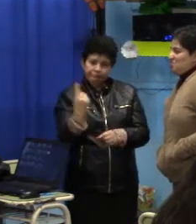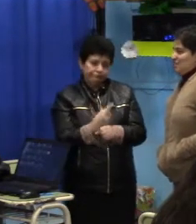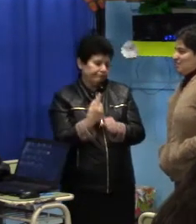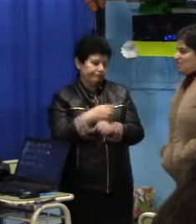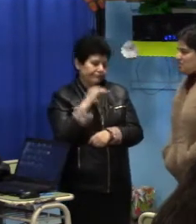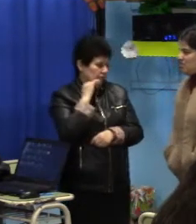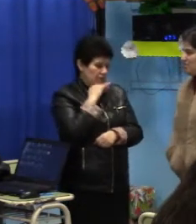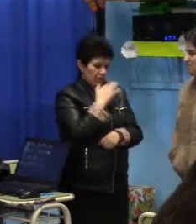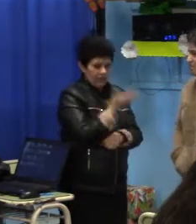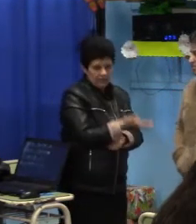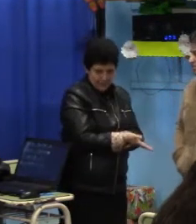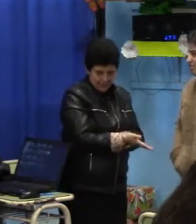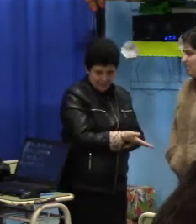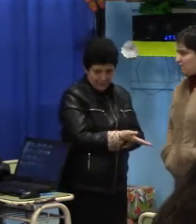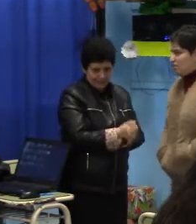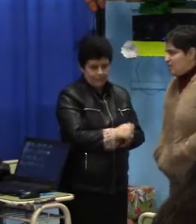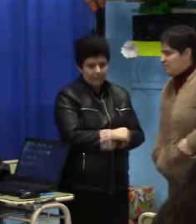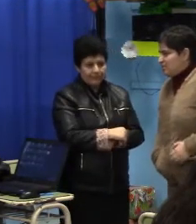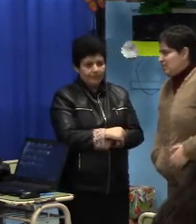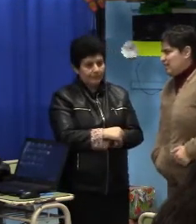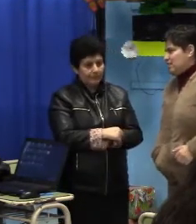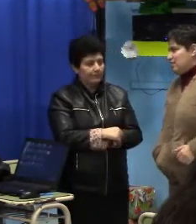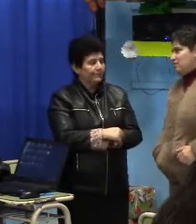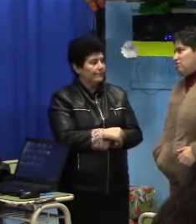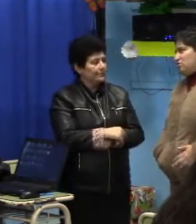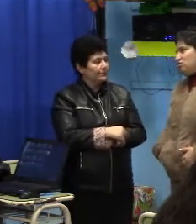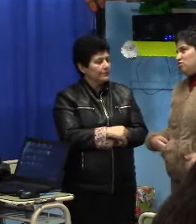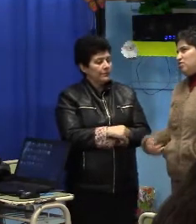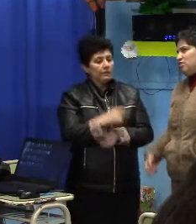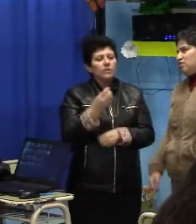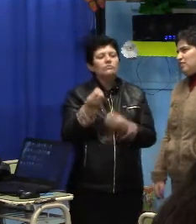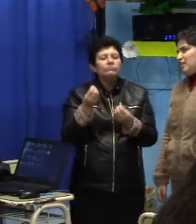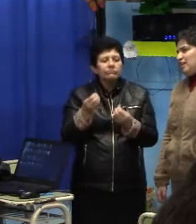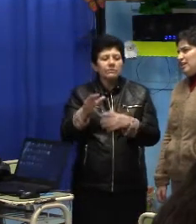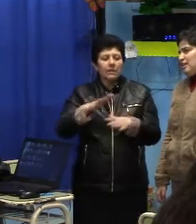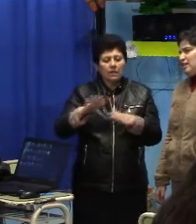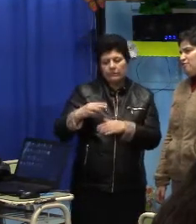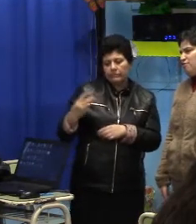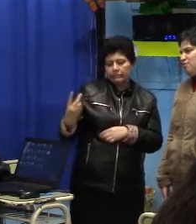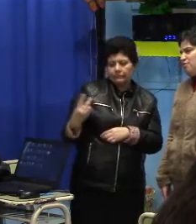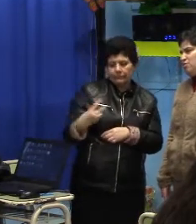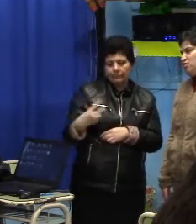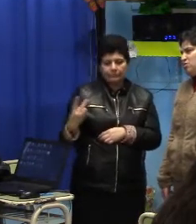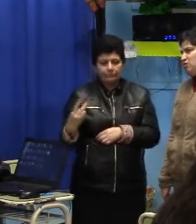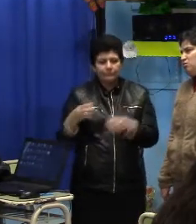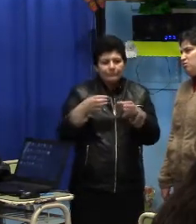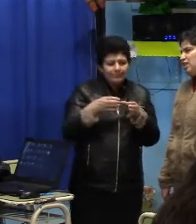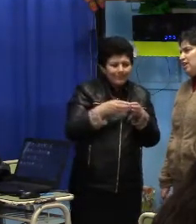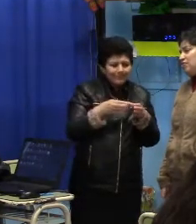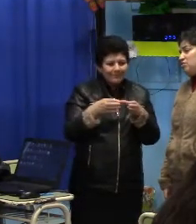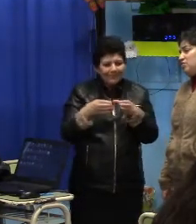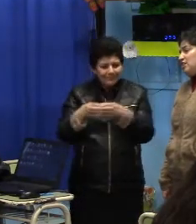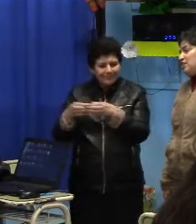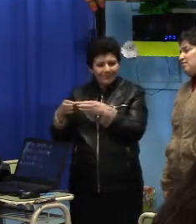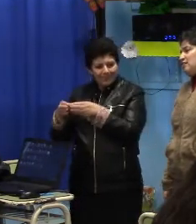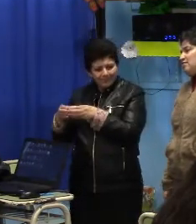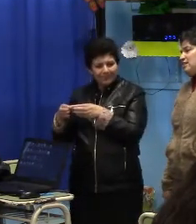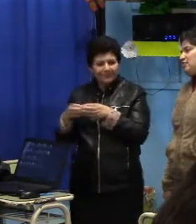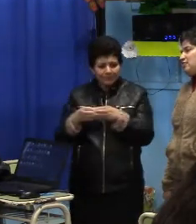¿no? Entonces, todo eso hace que entre nosotros formemos círculos. ¿Y qué